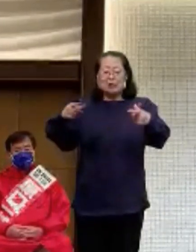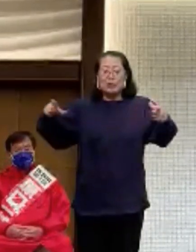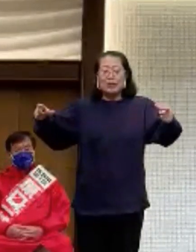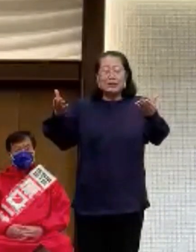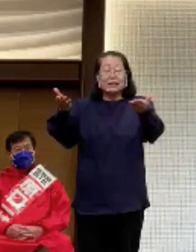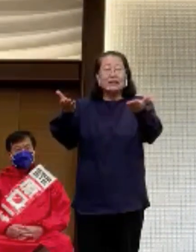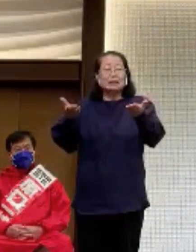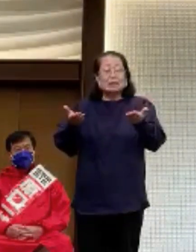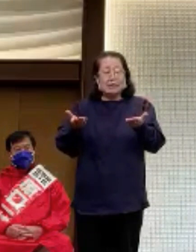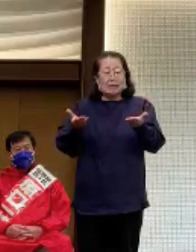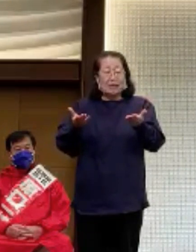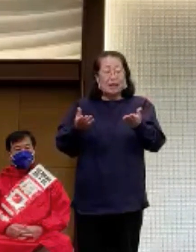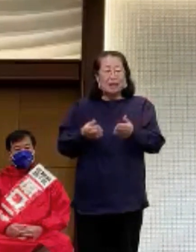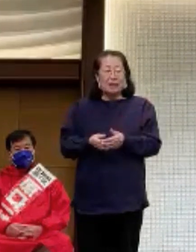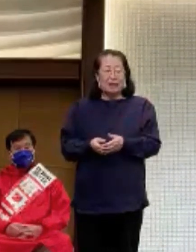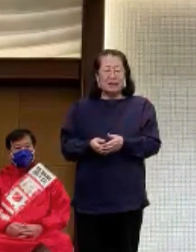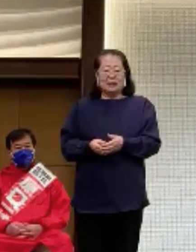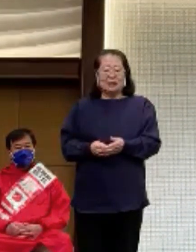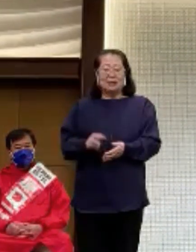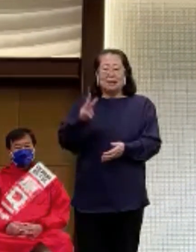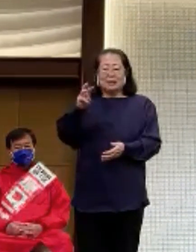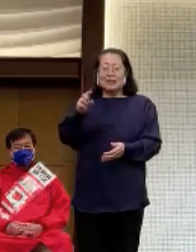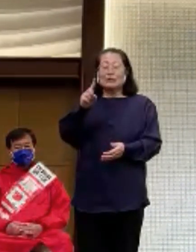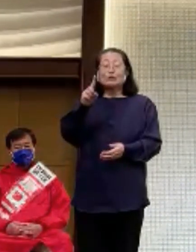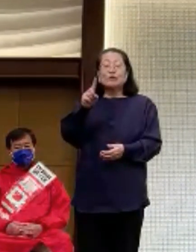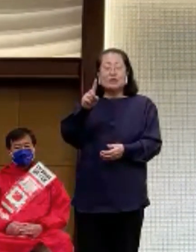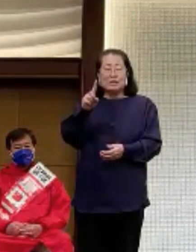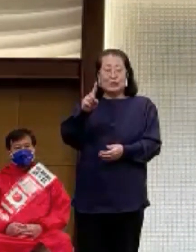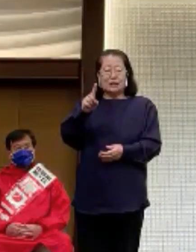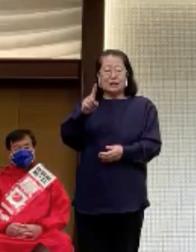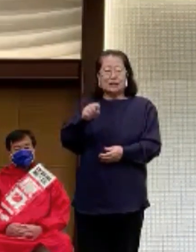げていただきまして31日は、